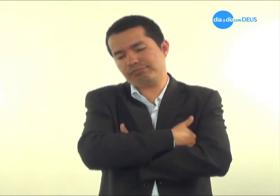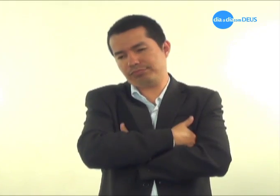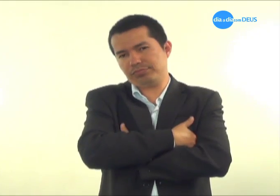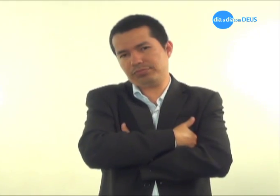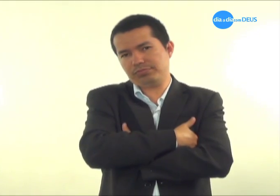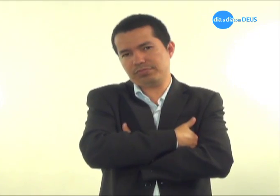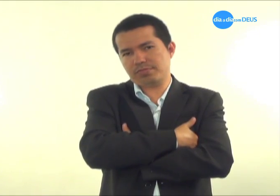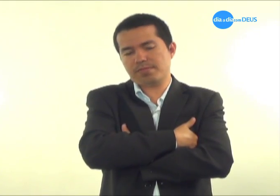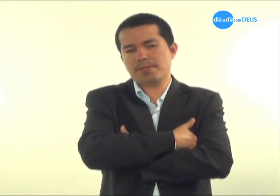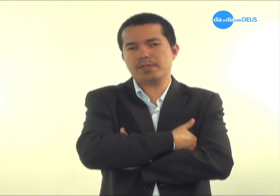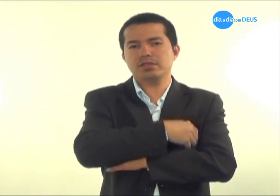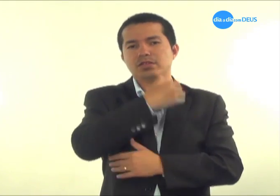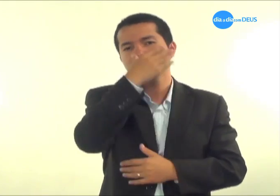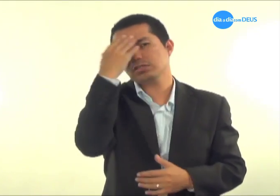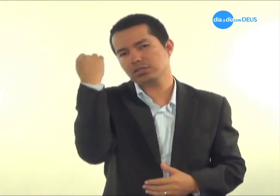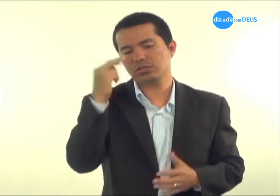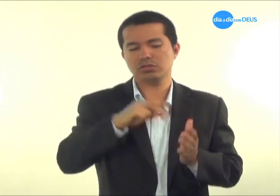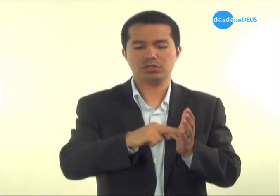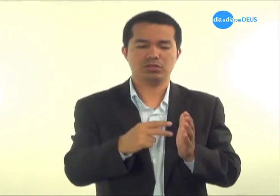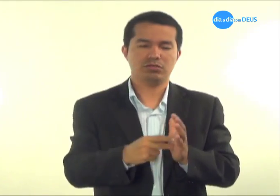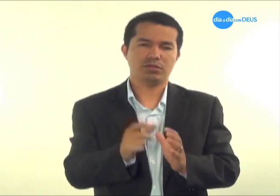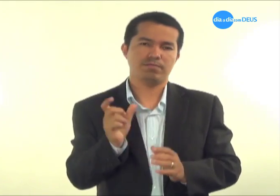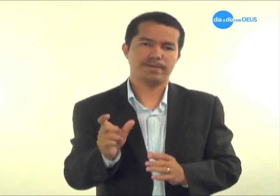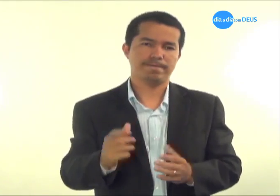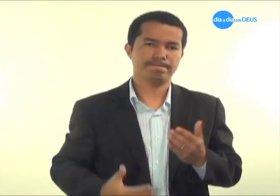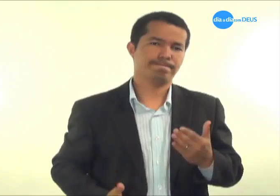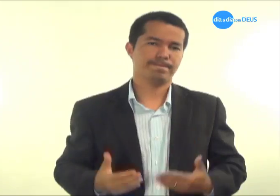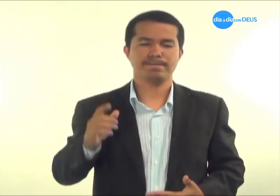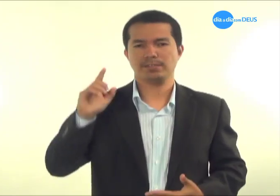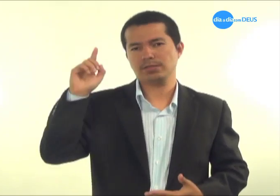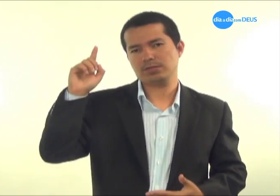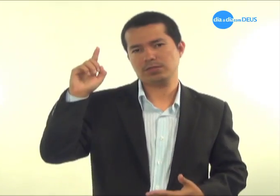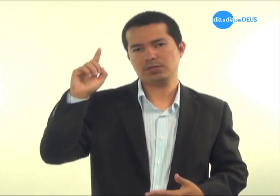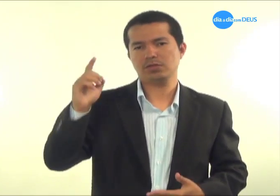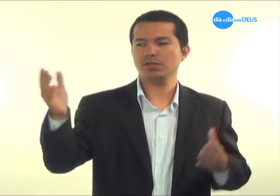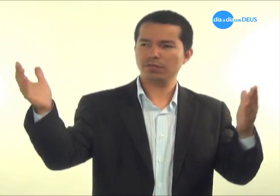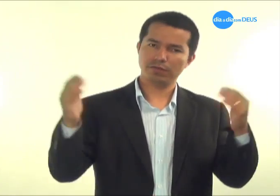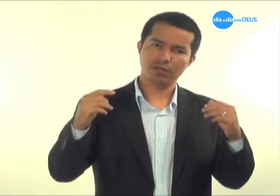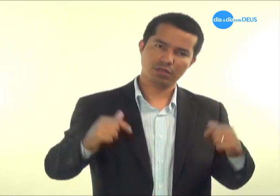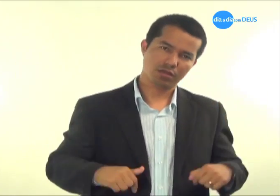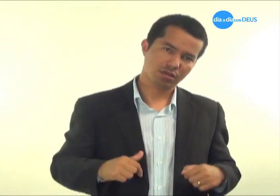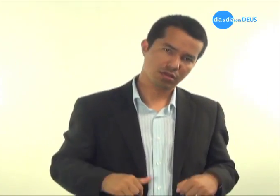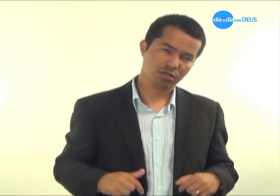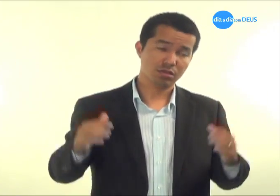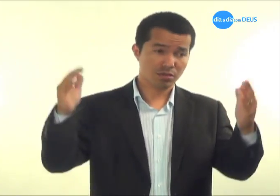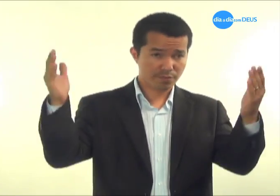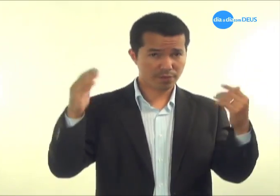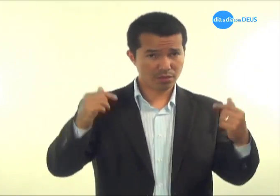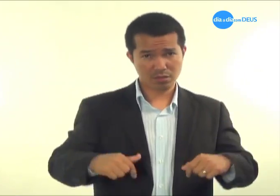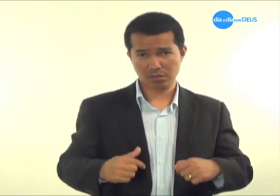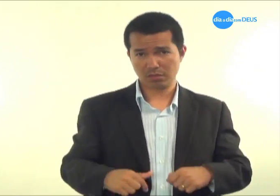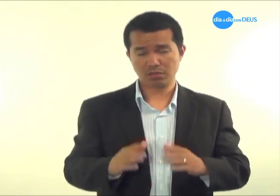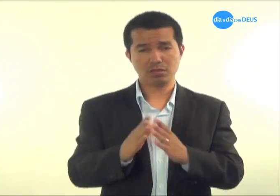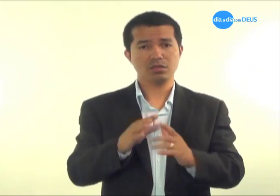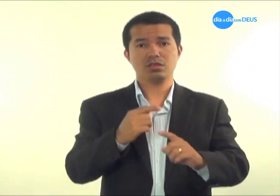Esqueceram-se do sentido da palavra servir a Deus. Eles vêm para a igreja buscando o que